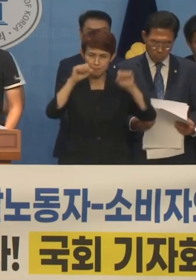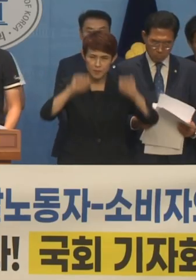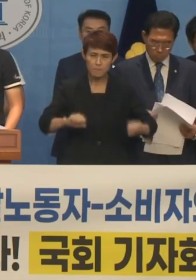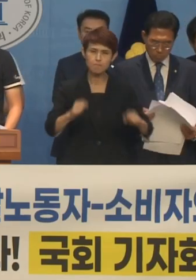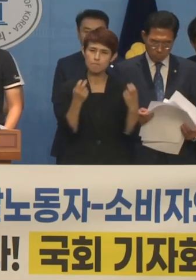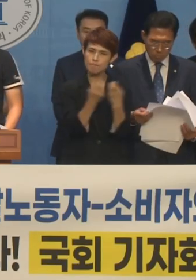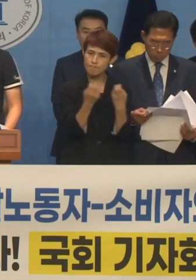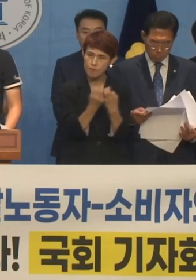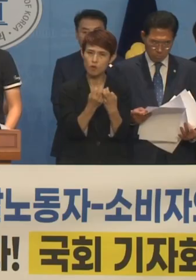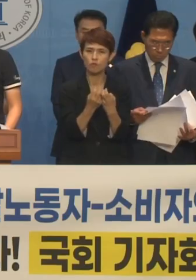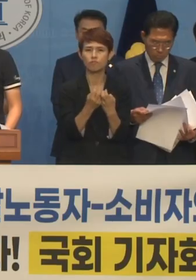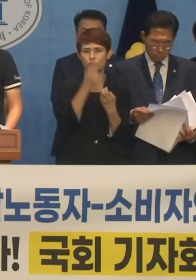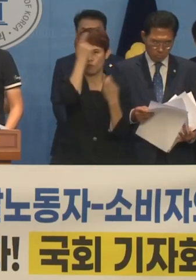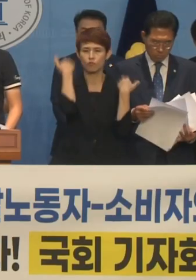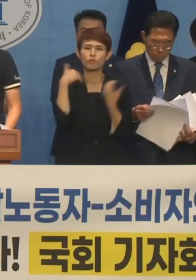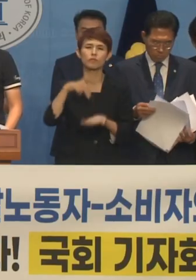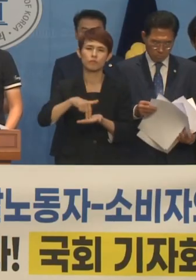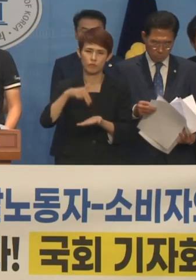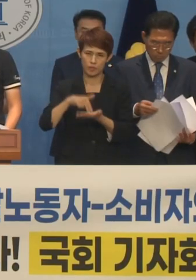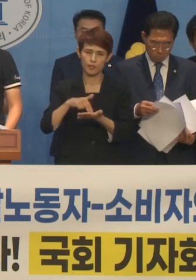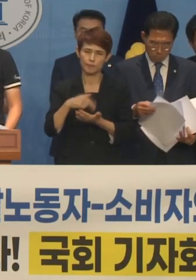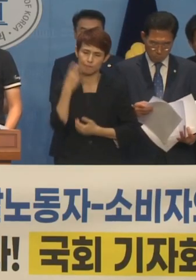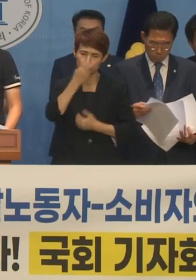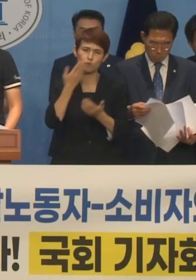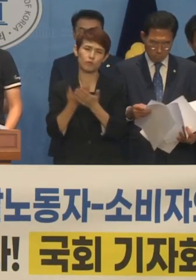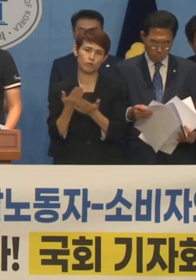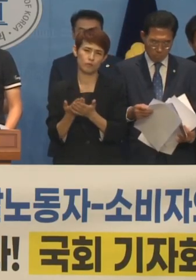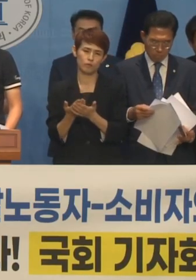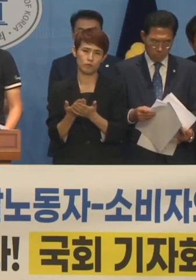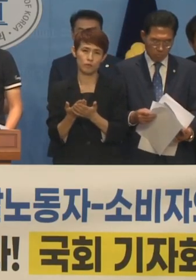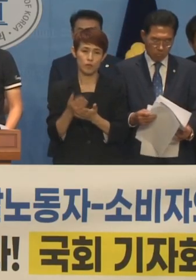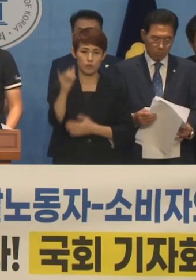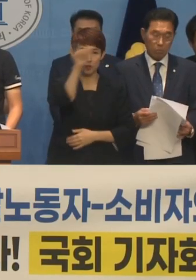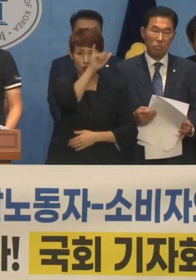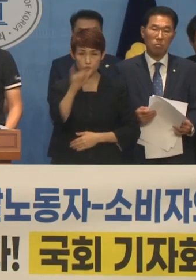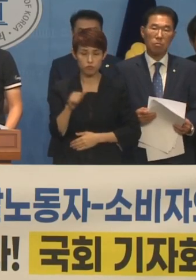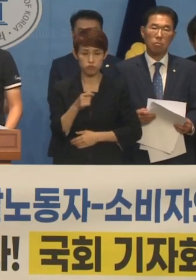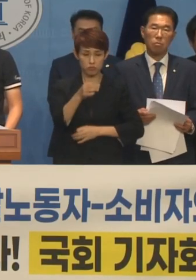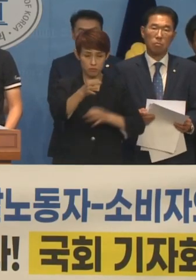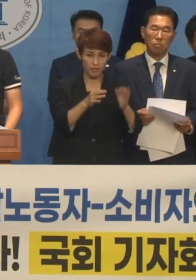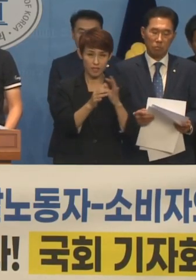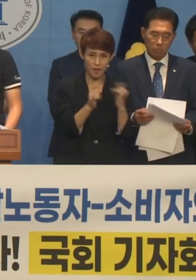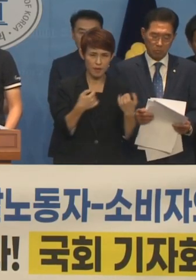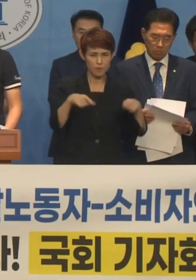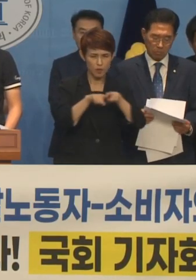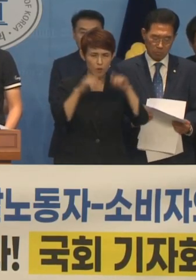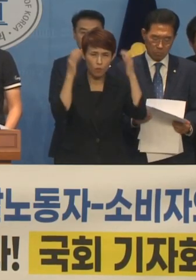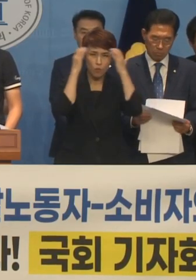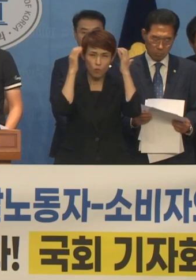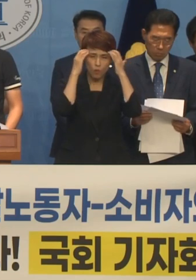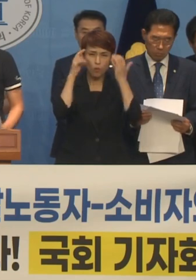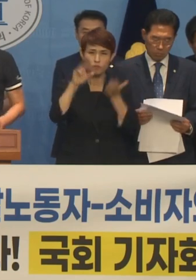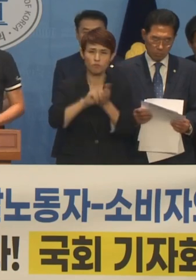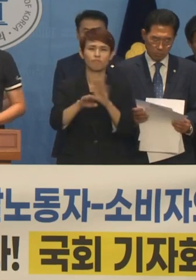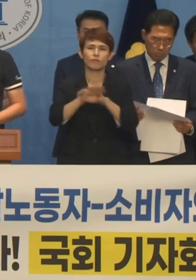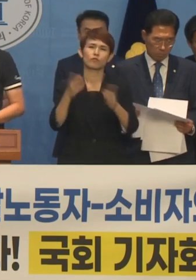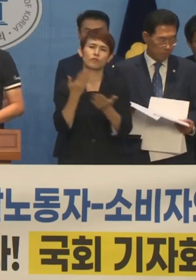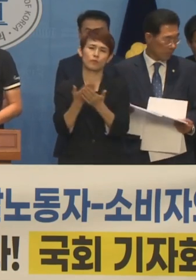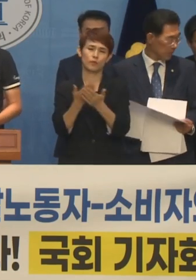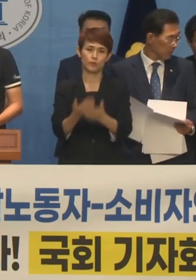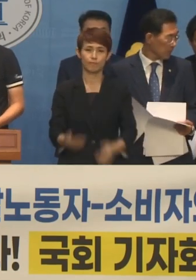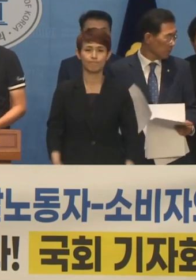방향을 국가적 차원에서 모색하고 전국 소상공인들이 함께 고통받고 있는 이 문제를 해결해 주십시오.